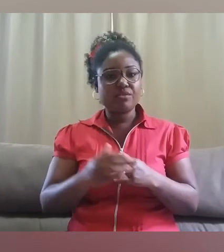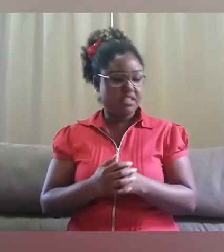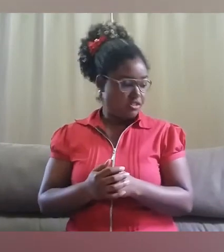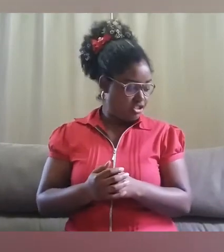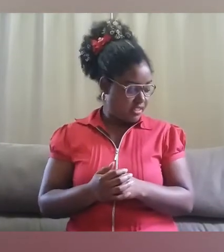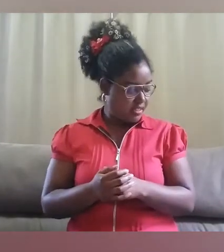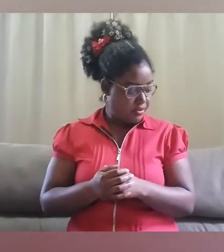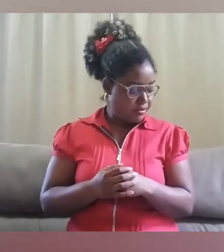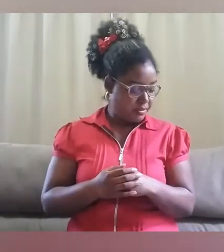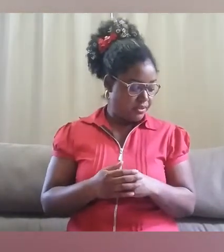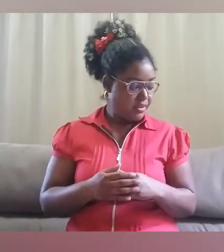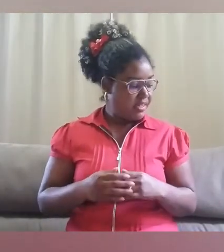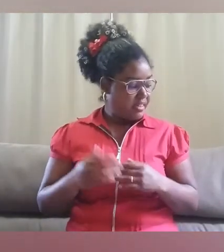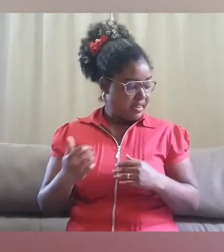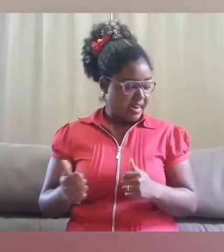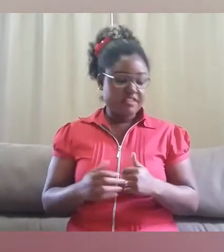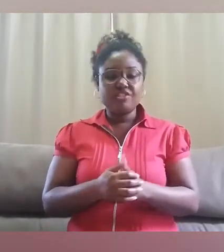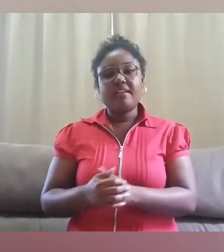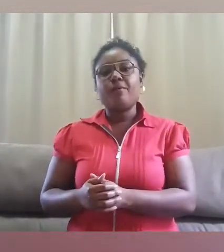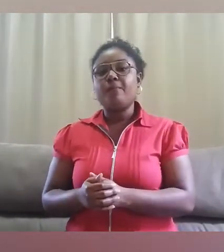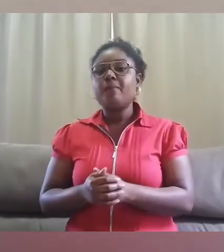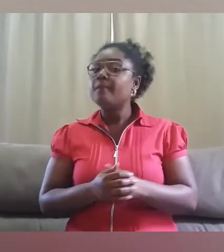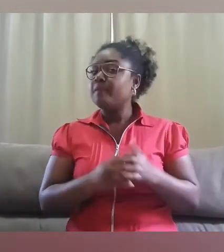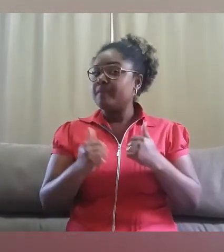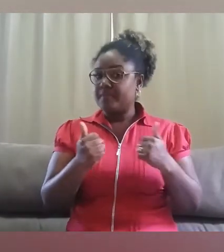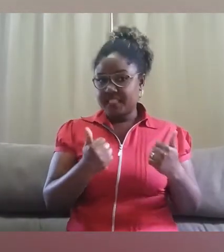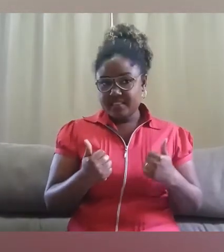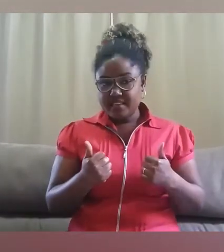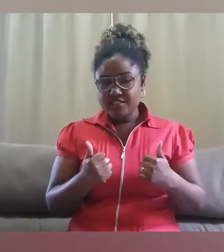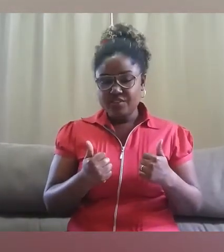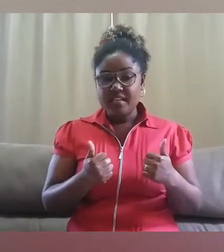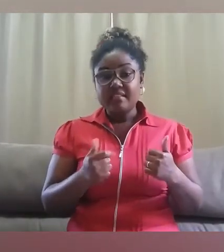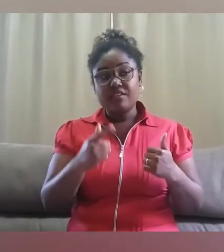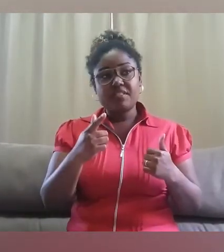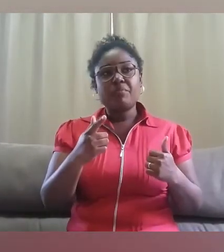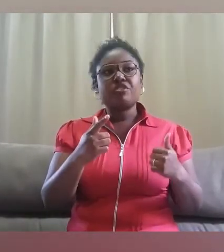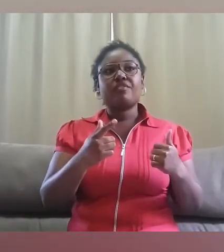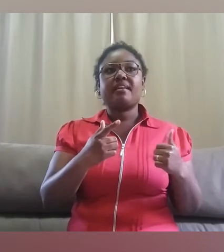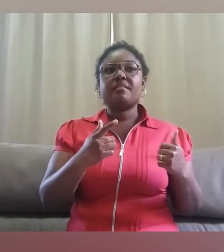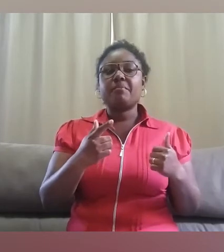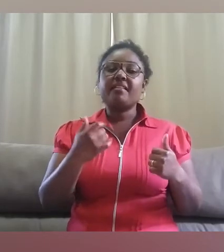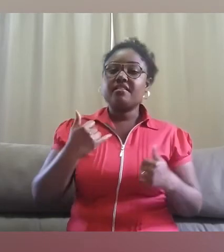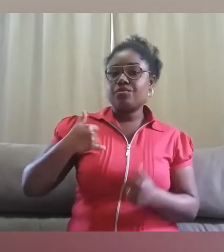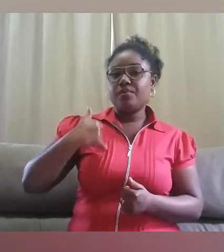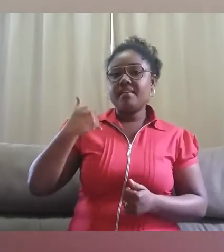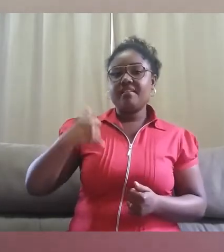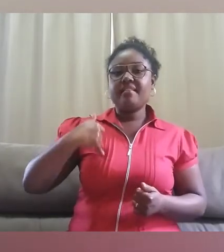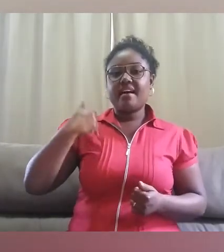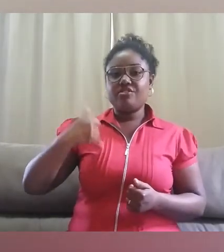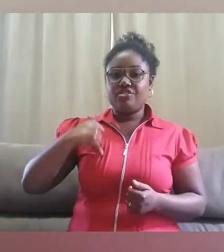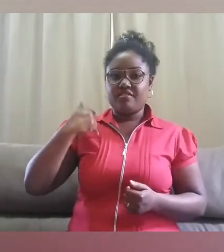que indica que é um número cardinal. Tá certo? Então, você pode falar também da sua idade.